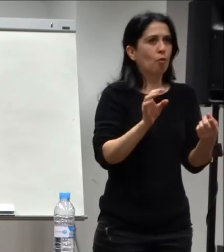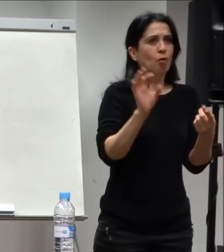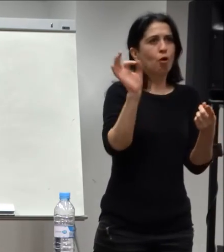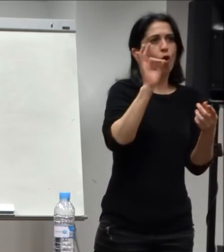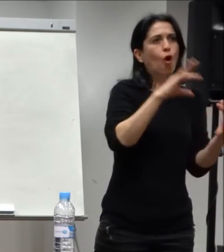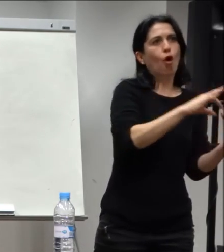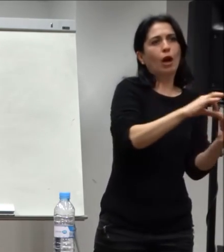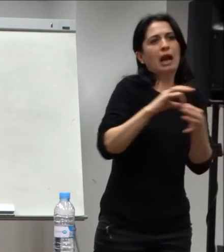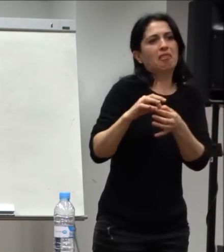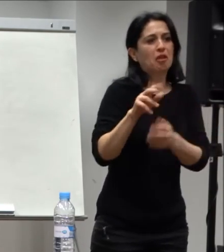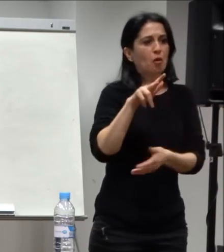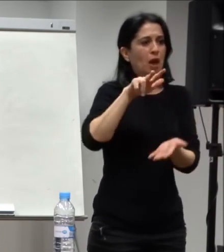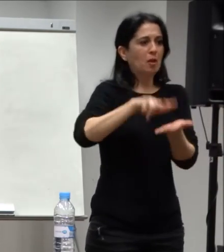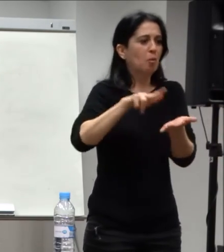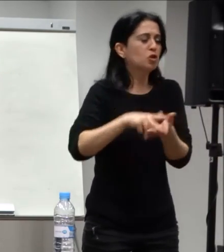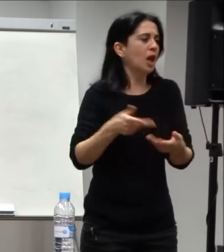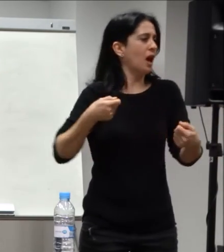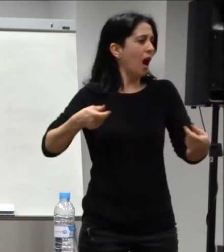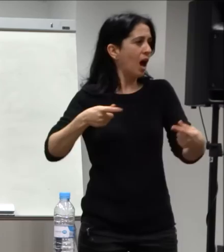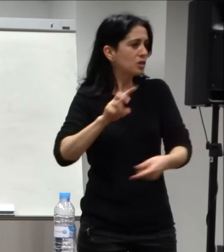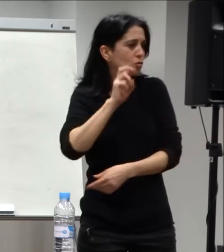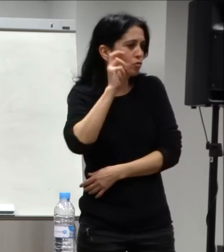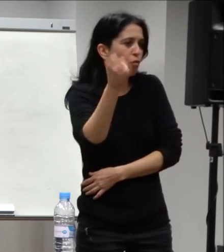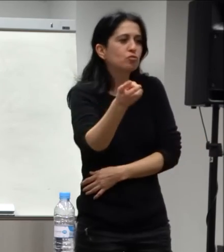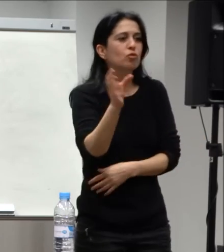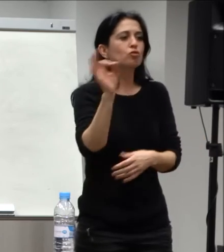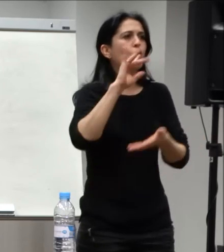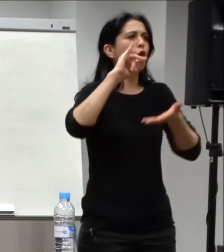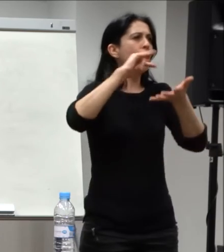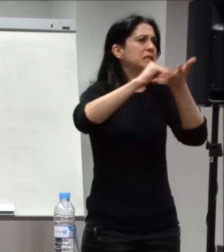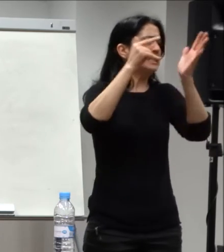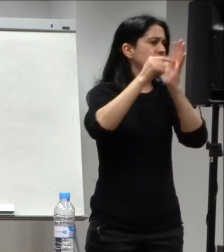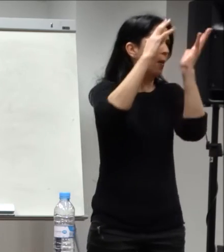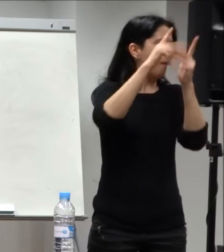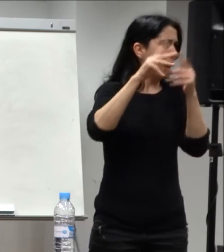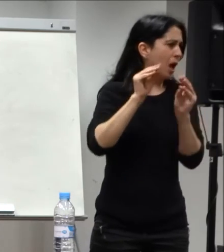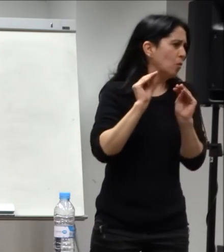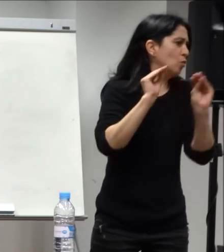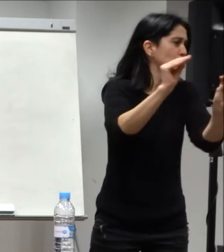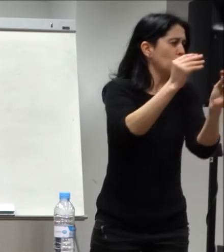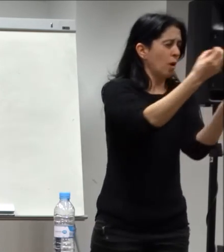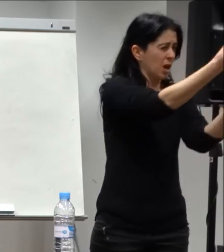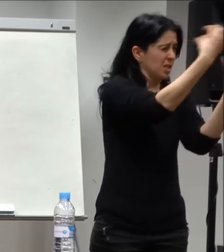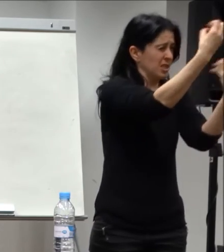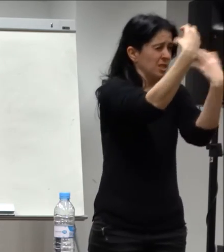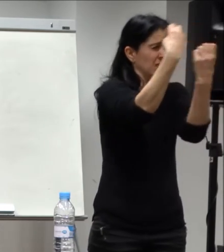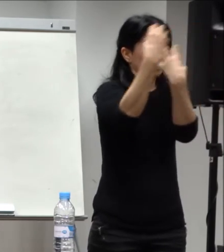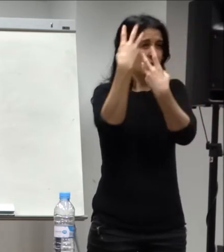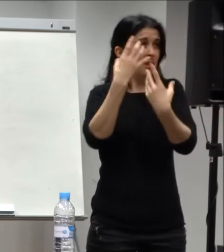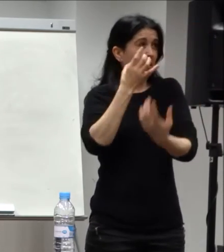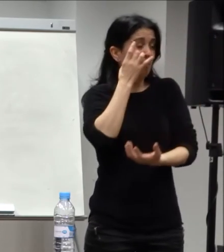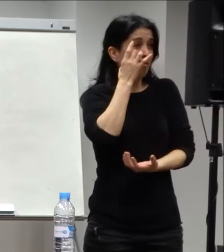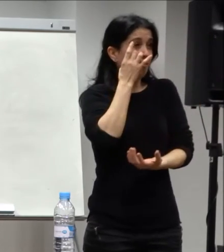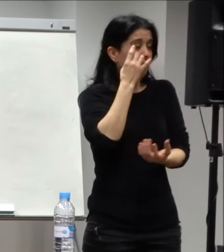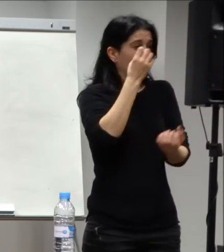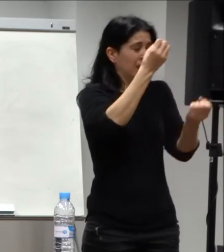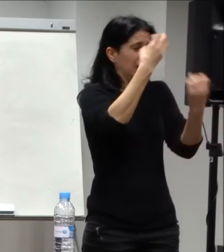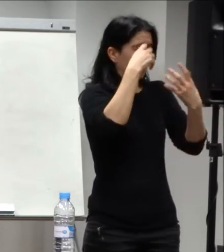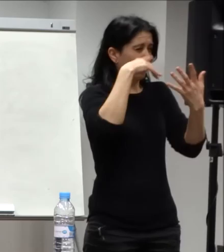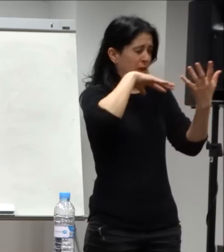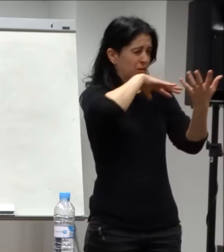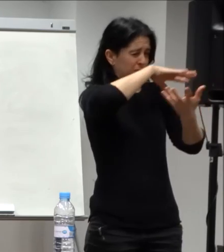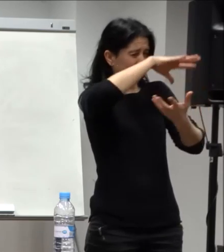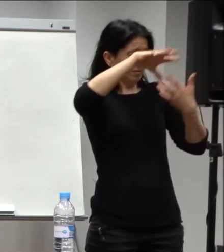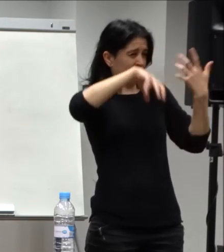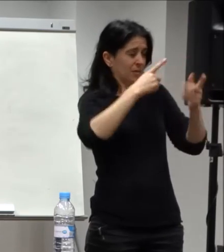con la hipoteca, con otro tipo de gastos, con el sistema de cálculo a aplicar, etc. Entonces, esos son poco más o menos los cuatro requisitos